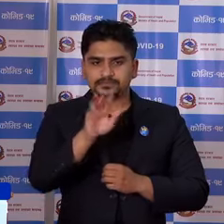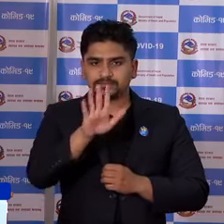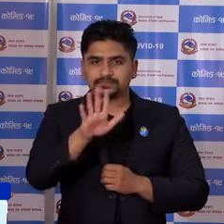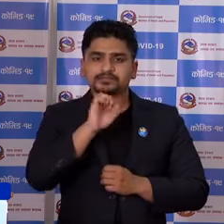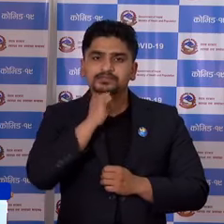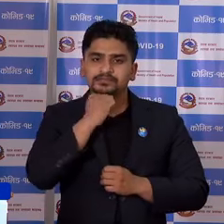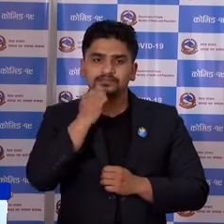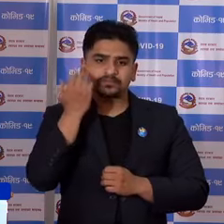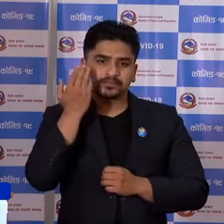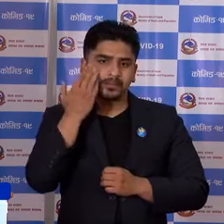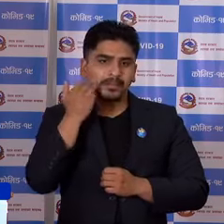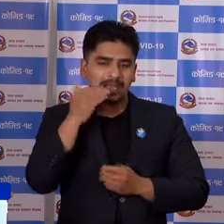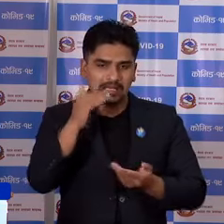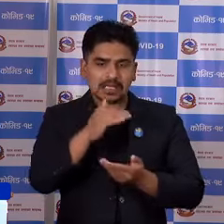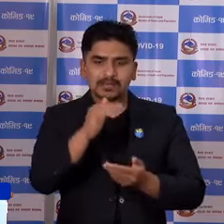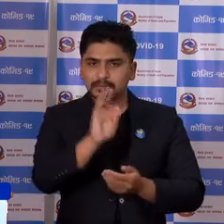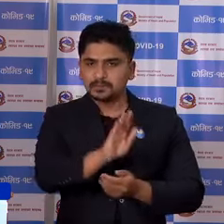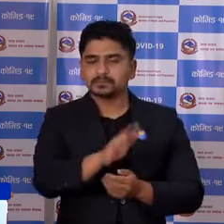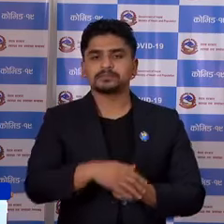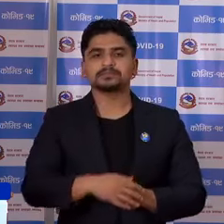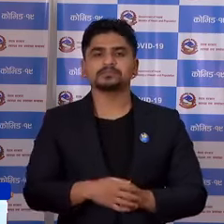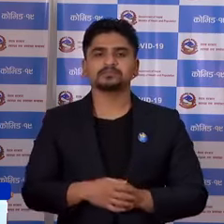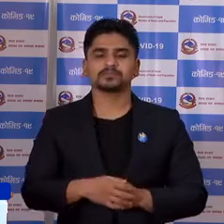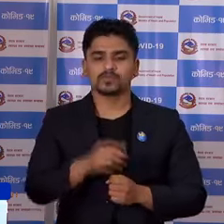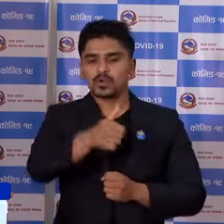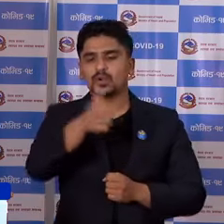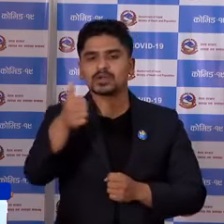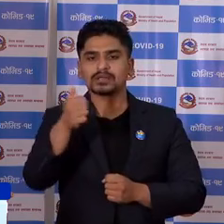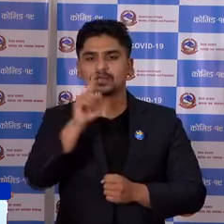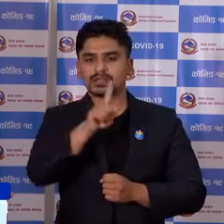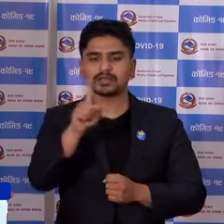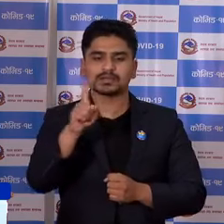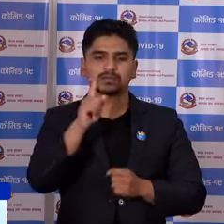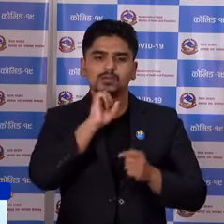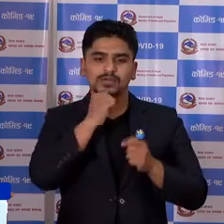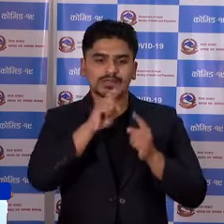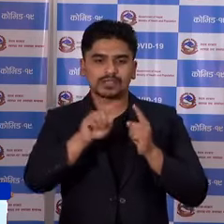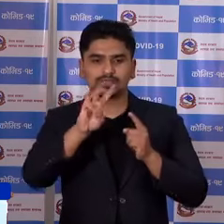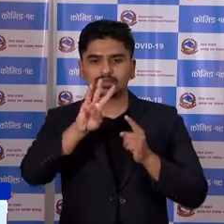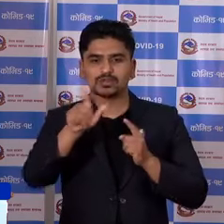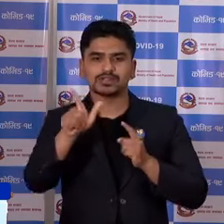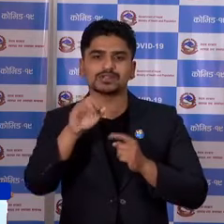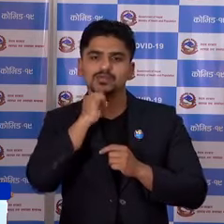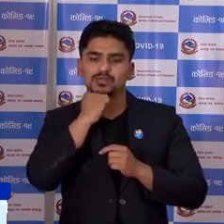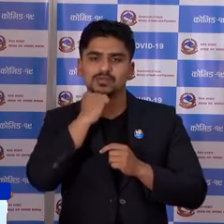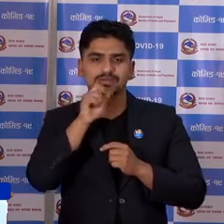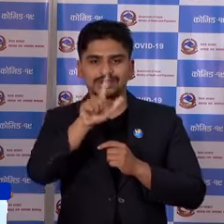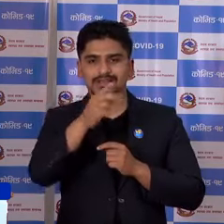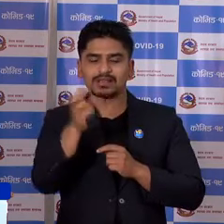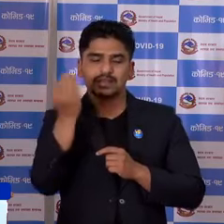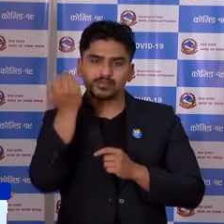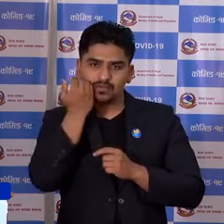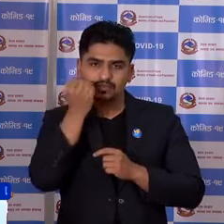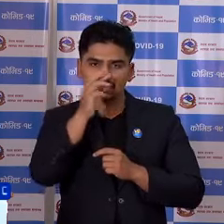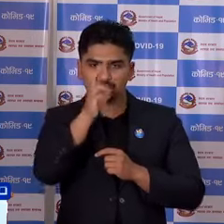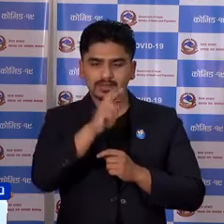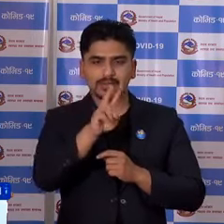2 र 5 वर्षीय 2 जना बालिका हुनुहुन्छ भने, अन्य चाहिँ 11 वर्षदेखि 37 वर्ष उमेरका 7 जना पुरुष